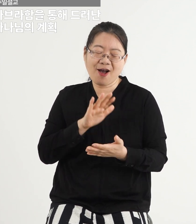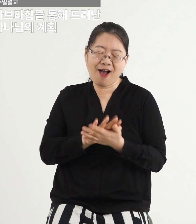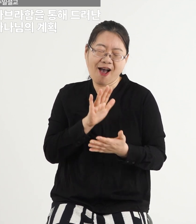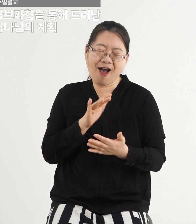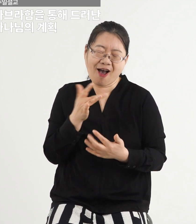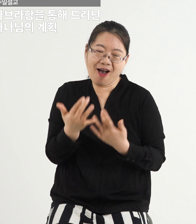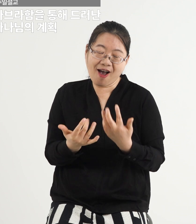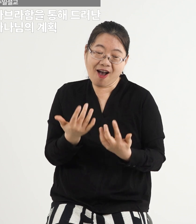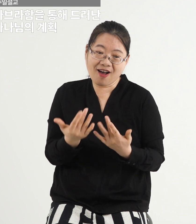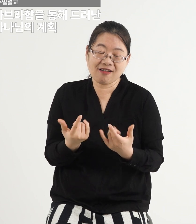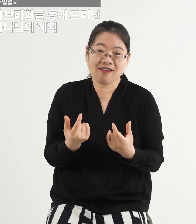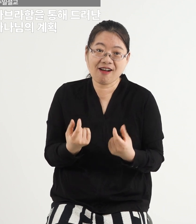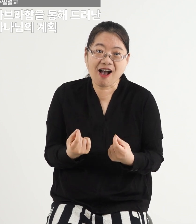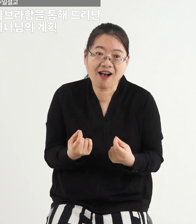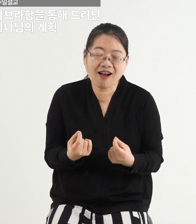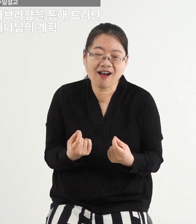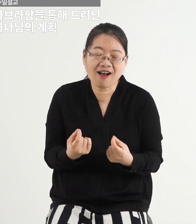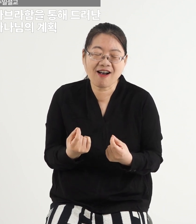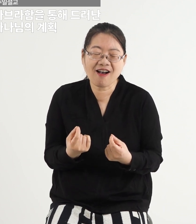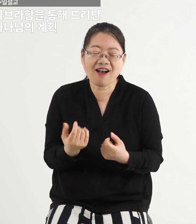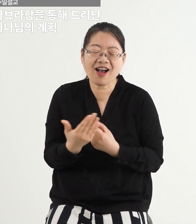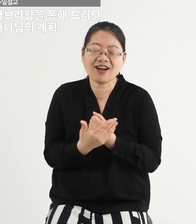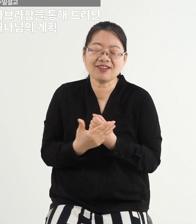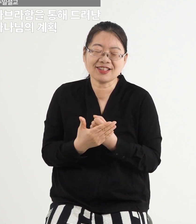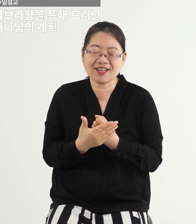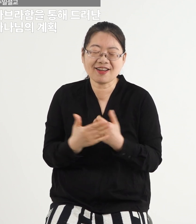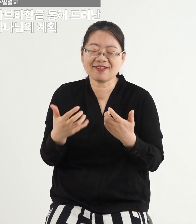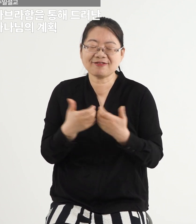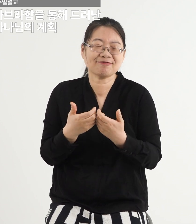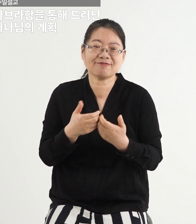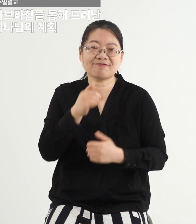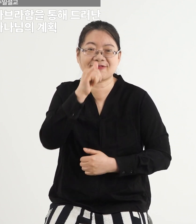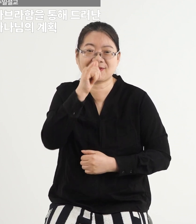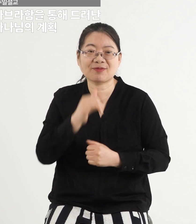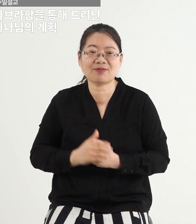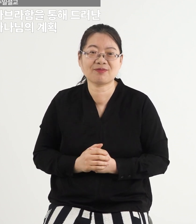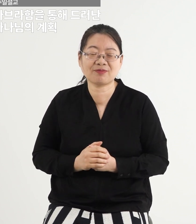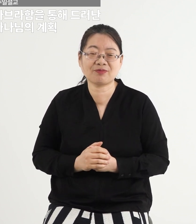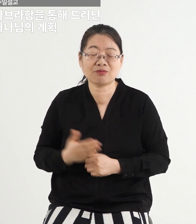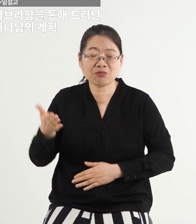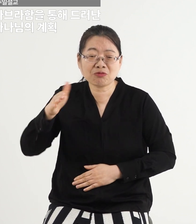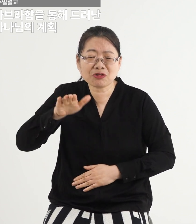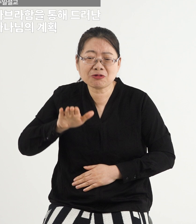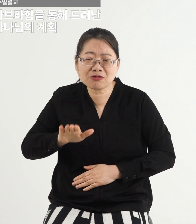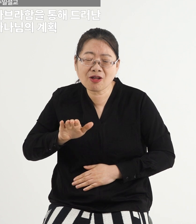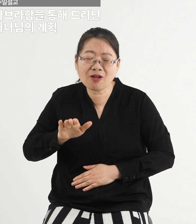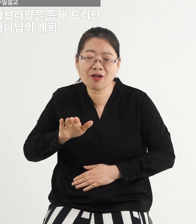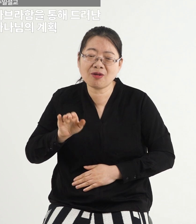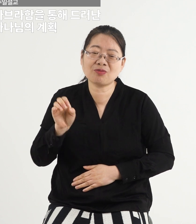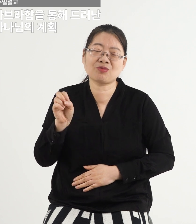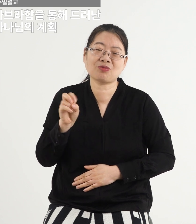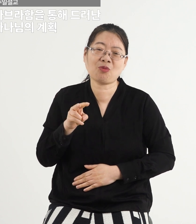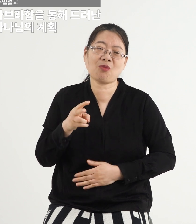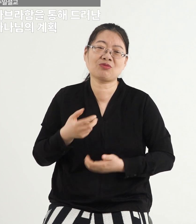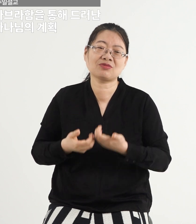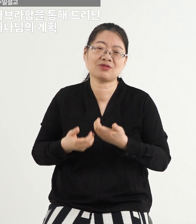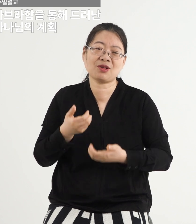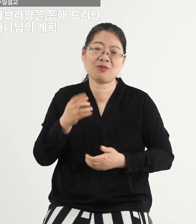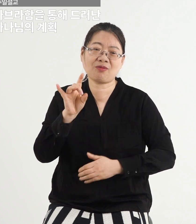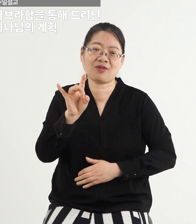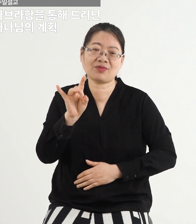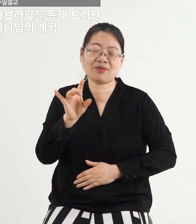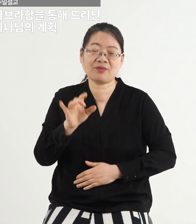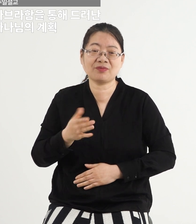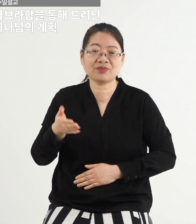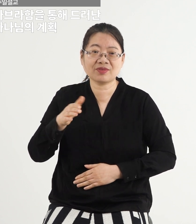것 같은 충격과 은혜가 올 수도 있어요. 근데 딜레마가 뭐냐면 거기서